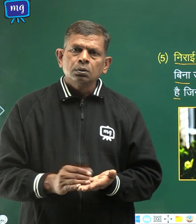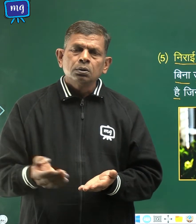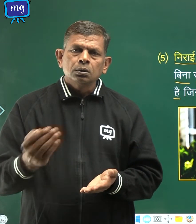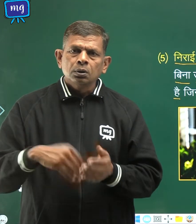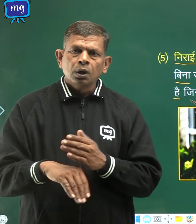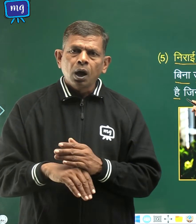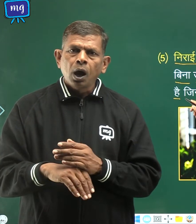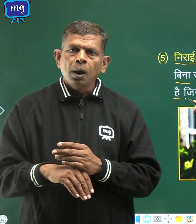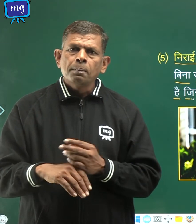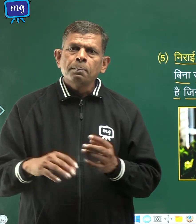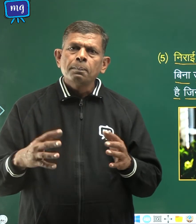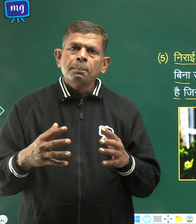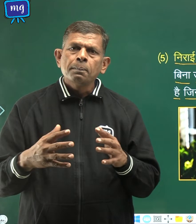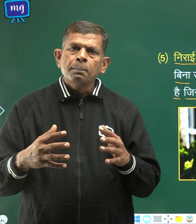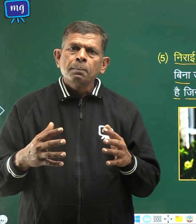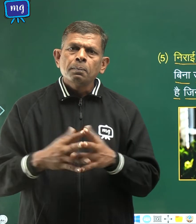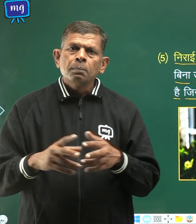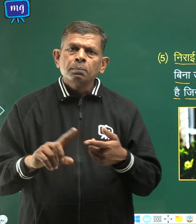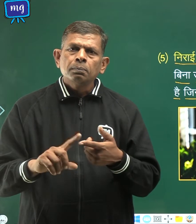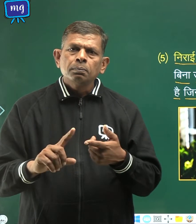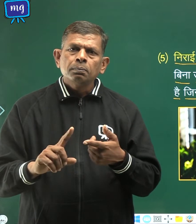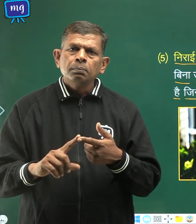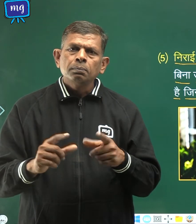जिन्हें खरपतवार कहते हैं।